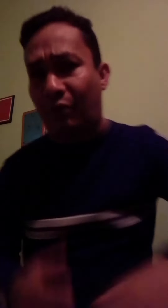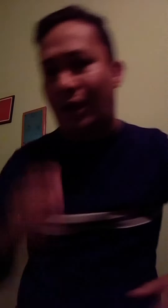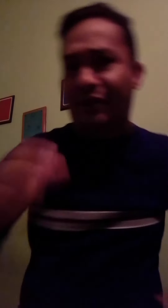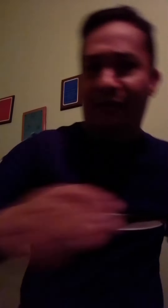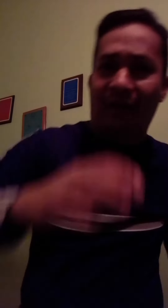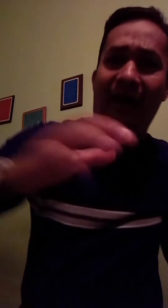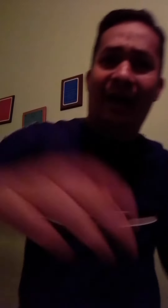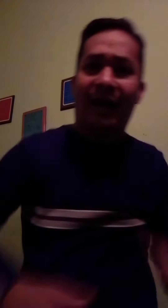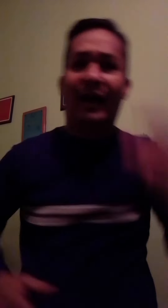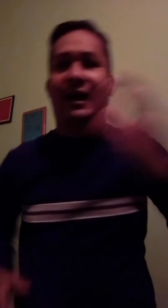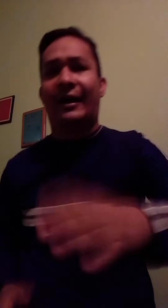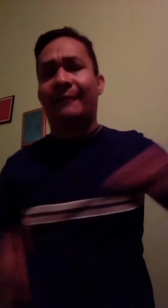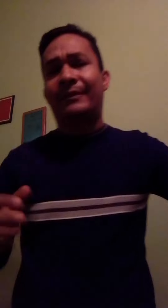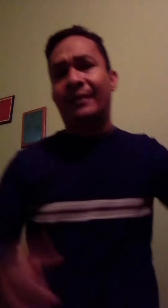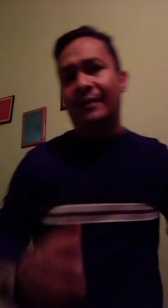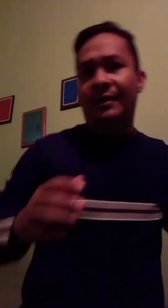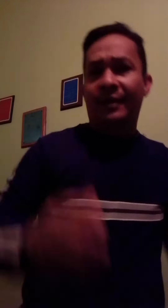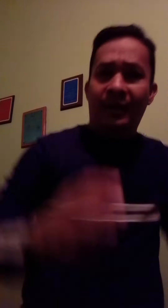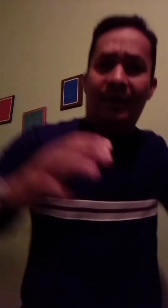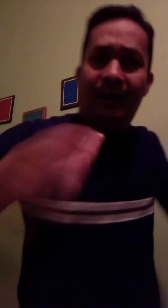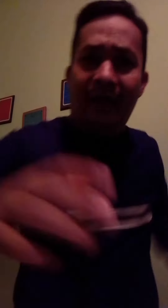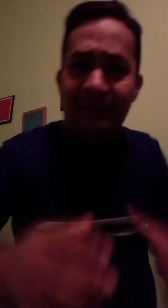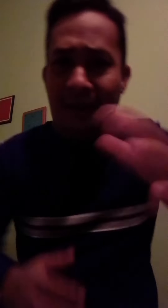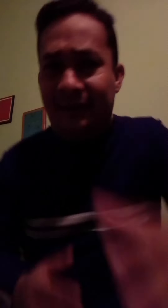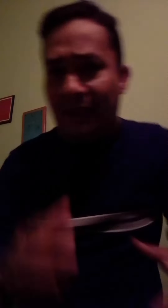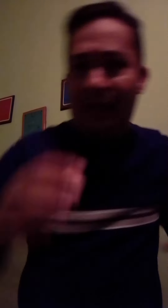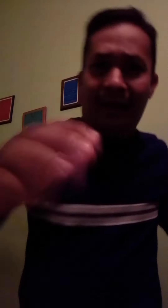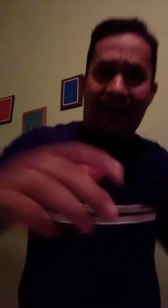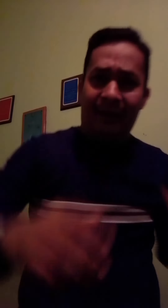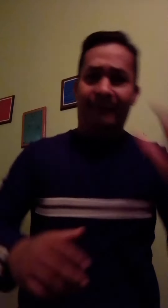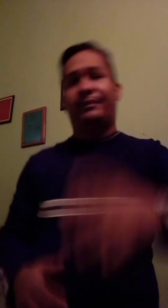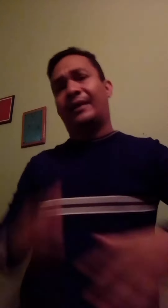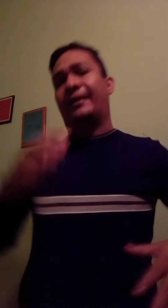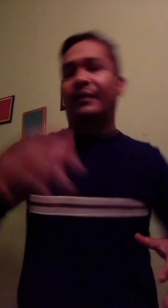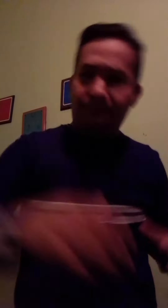a llevar. Cristo es el Rey,